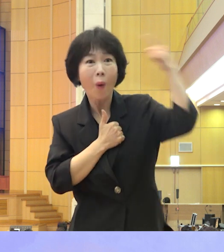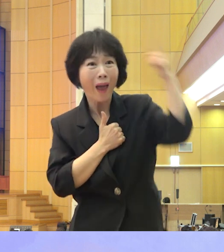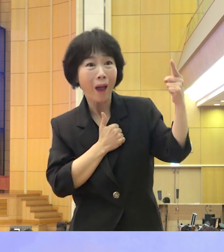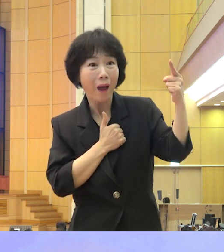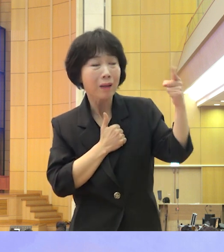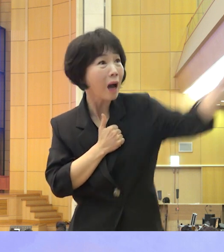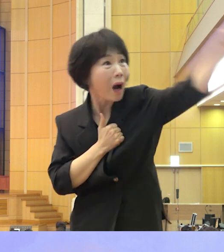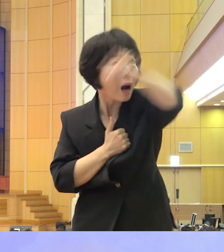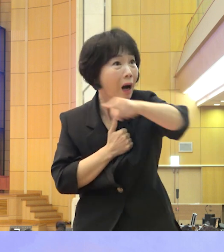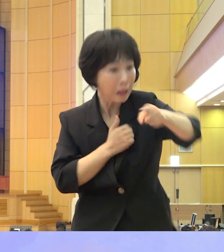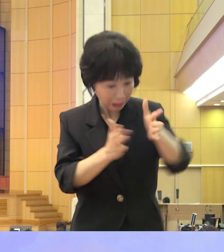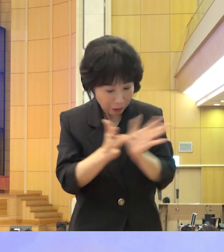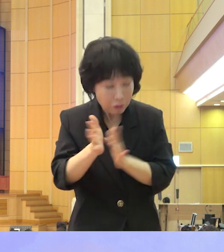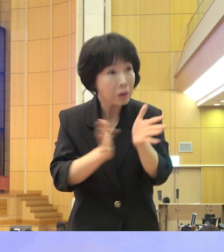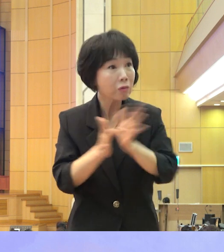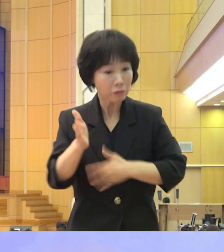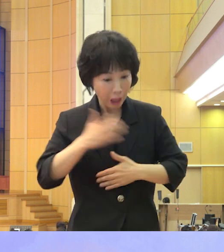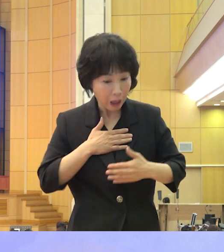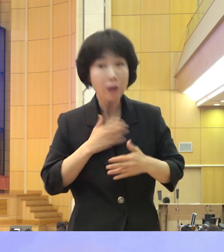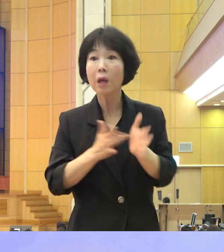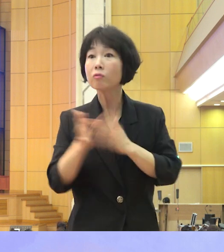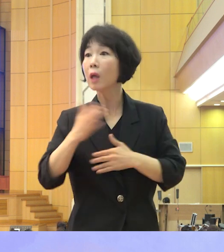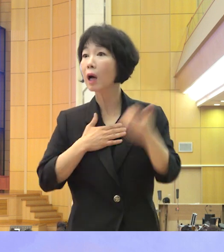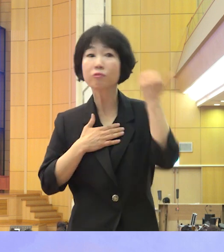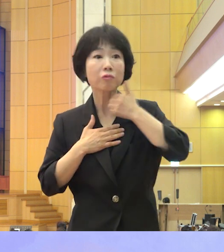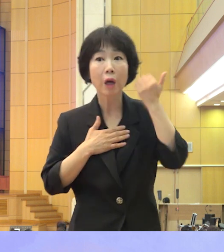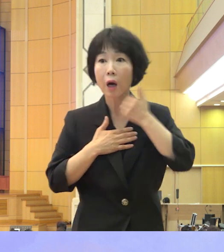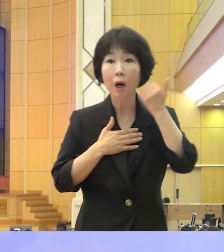예수님에 대해서 누구라고 하느냐?